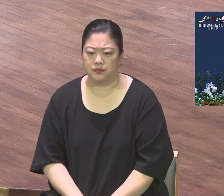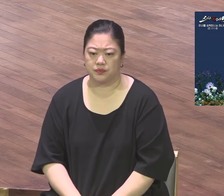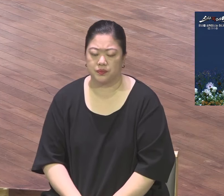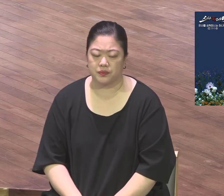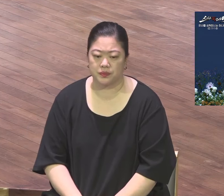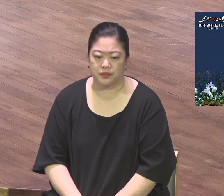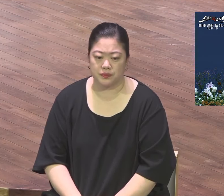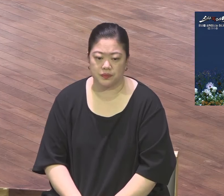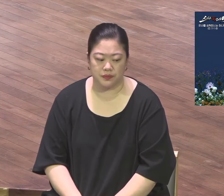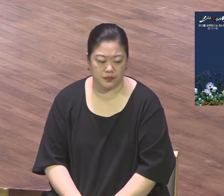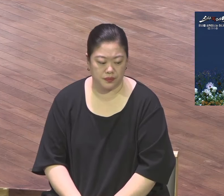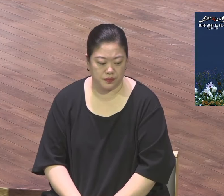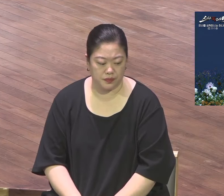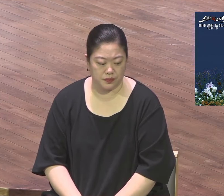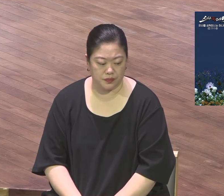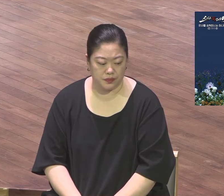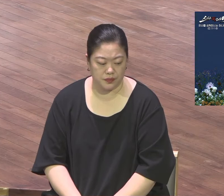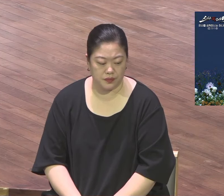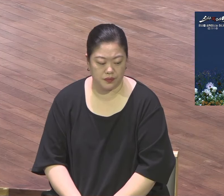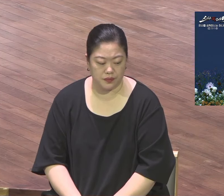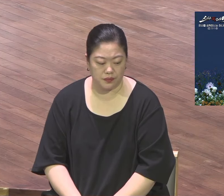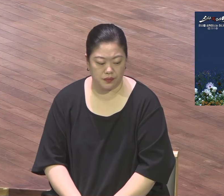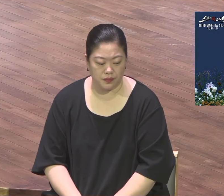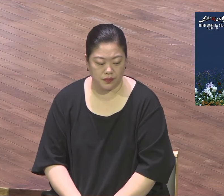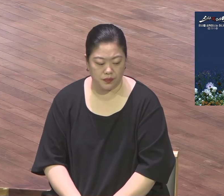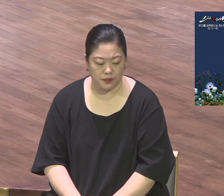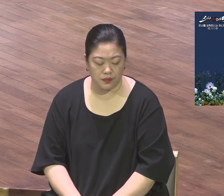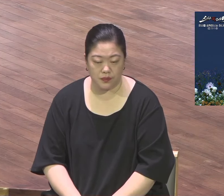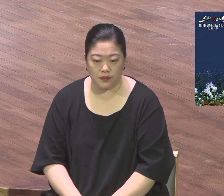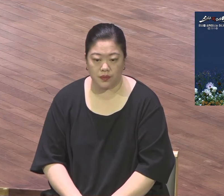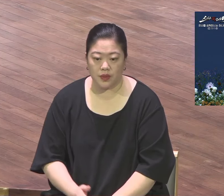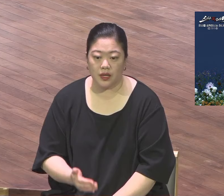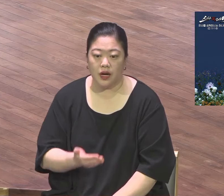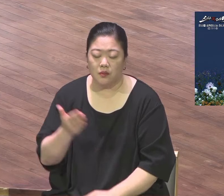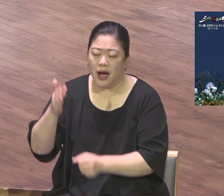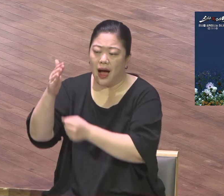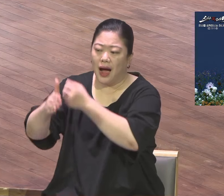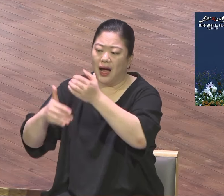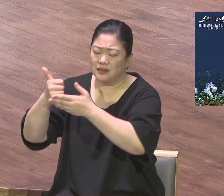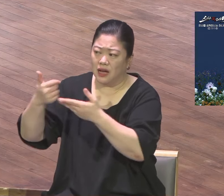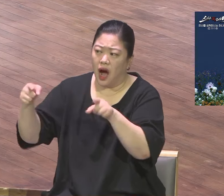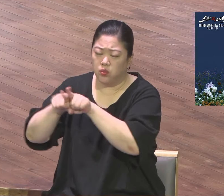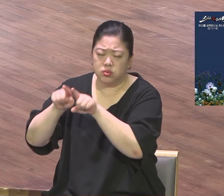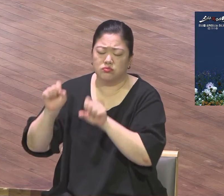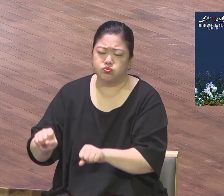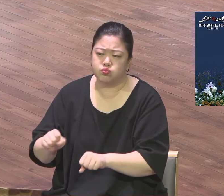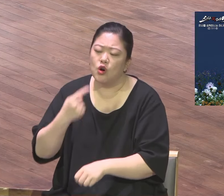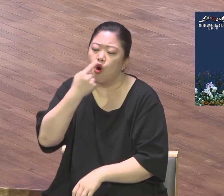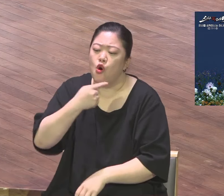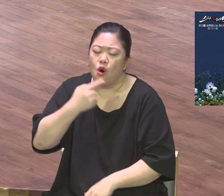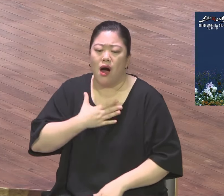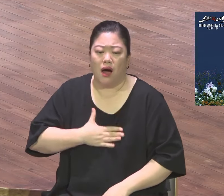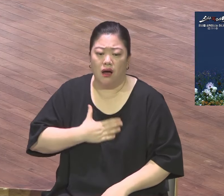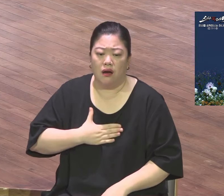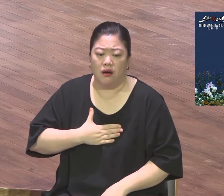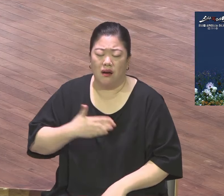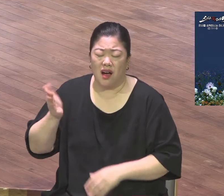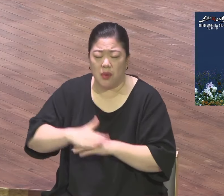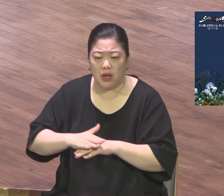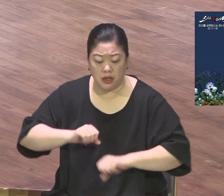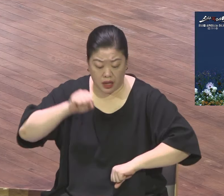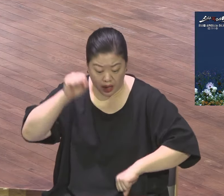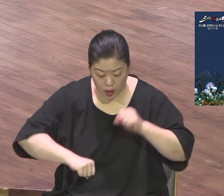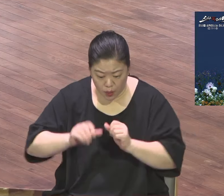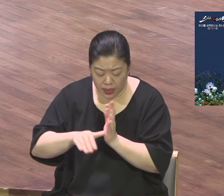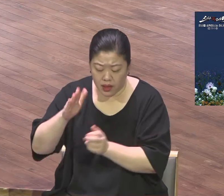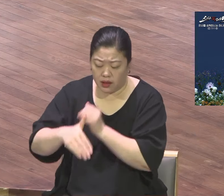해 아래 새 것이 없어요. 해 아래 삶이 아니라 해 위에 삶을 살자. 이 차원이 다르죠.